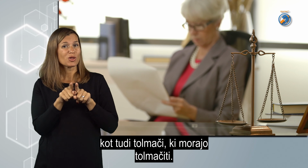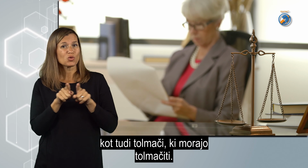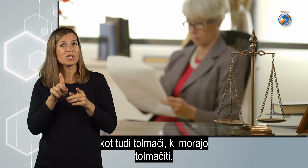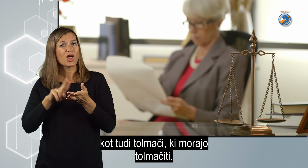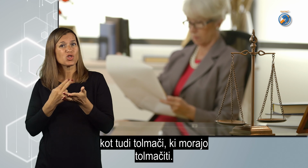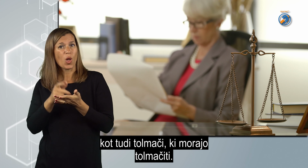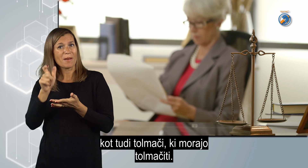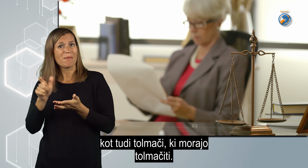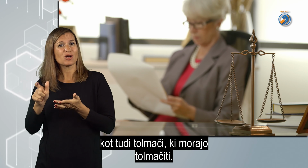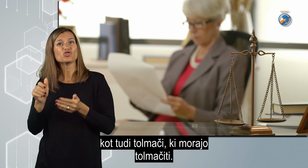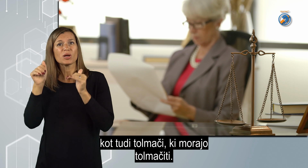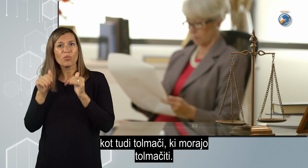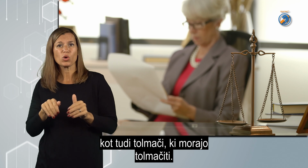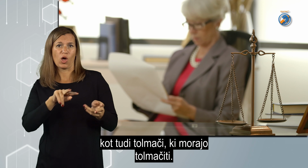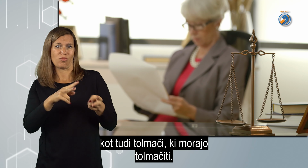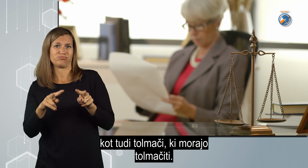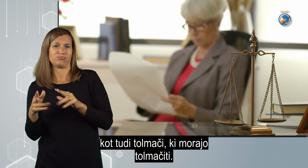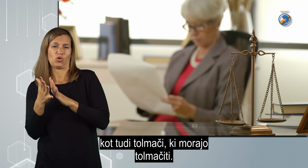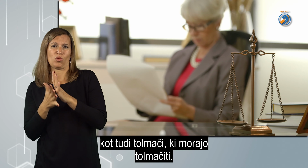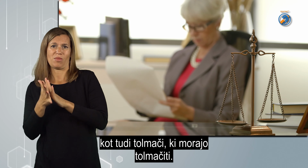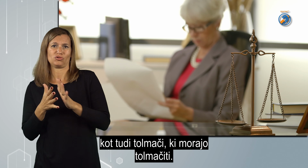tolmači, ki morajo tolmačiti.